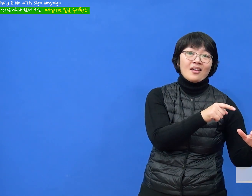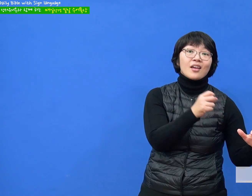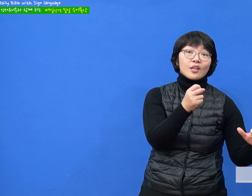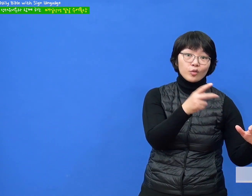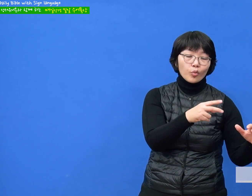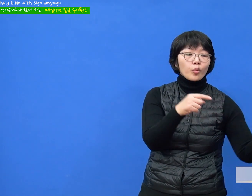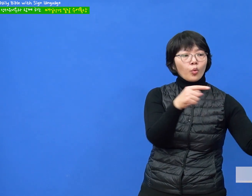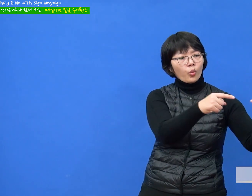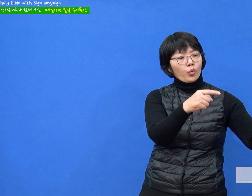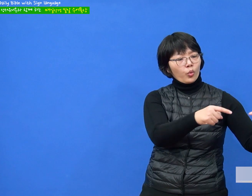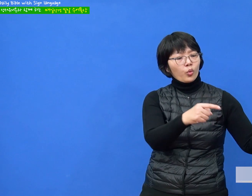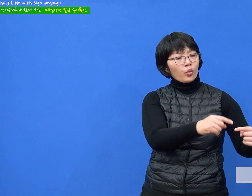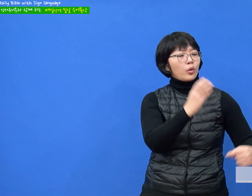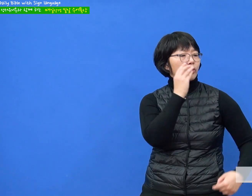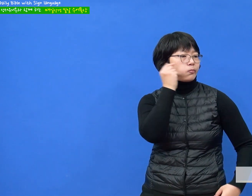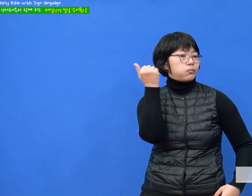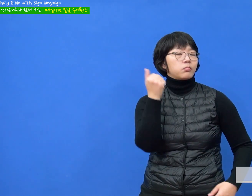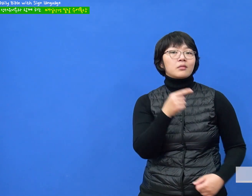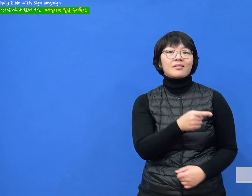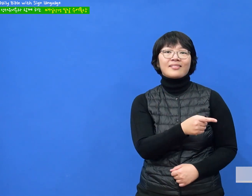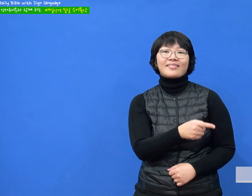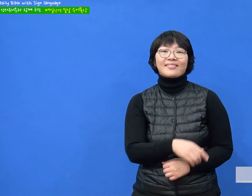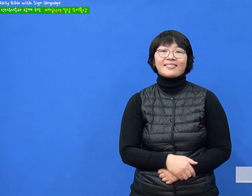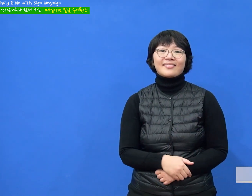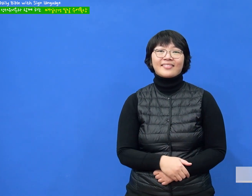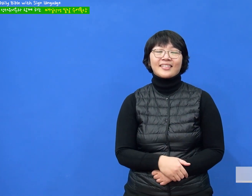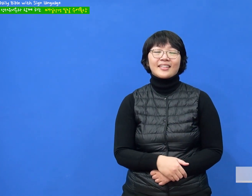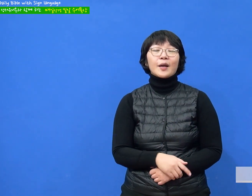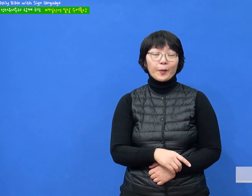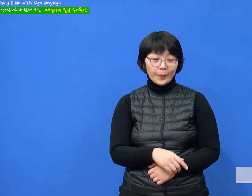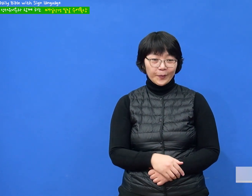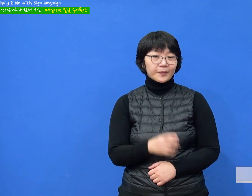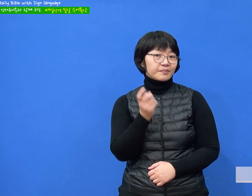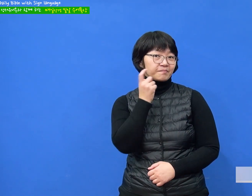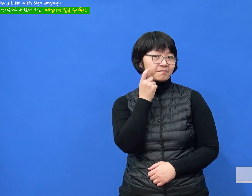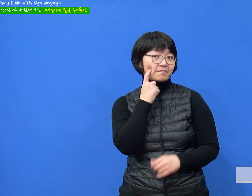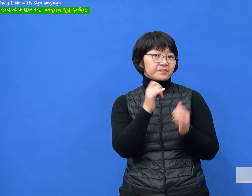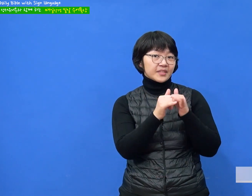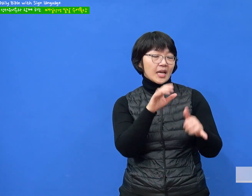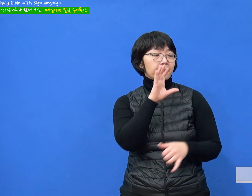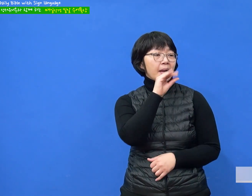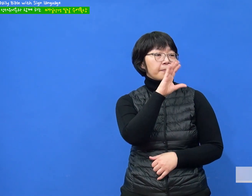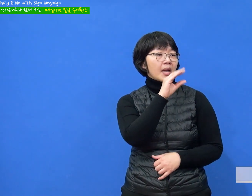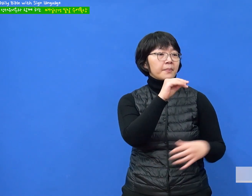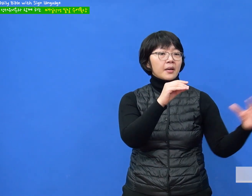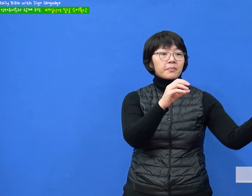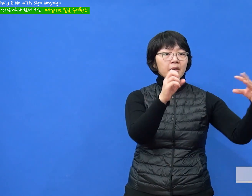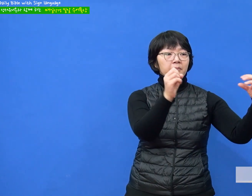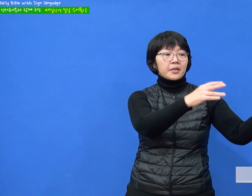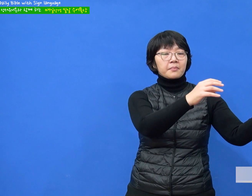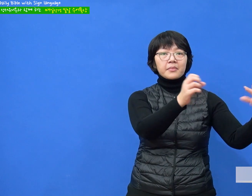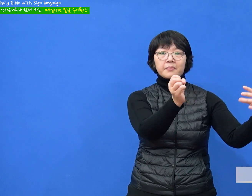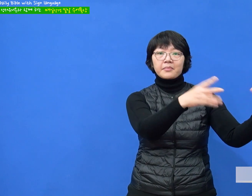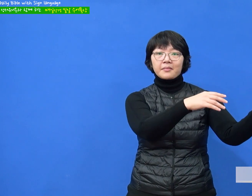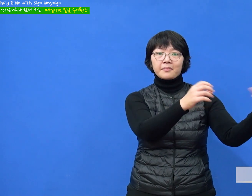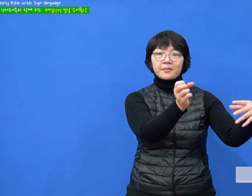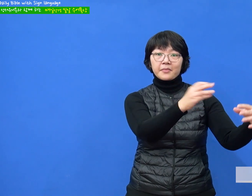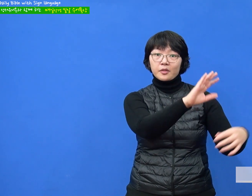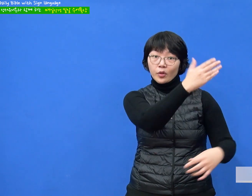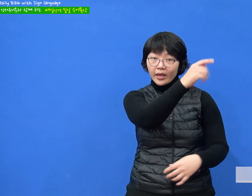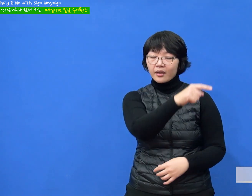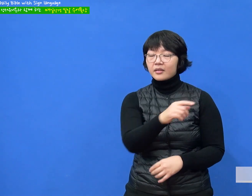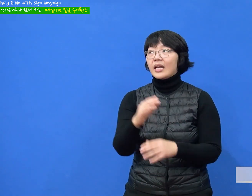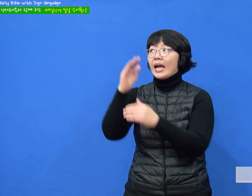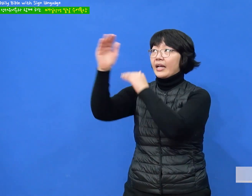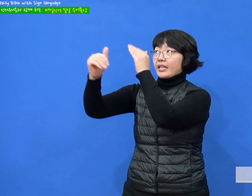말을 듣는다라고 말합니다. 그들의 말을 듣고 그 말에 반응하지만 하나님께 속한 자들은